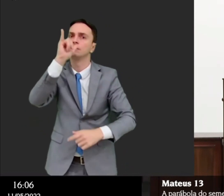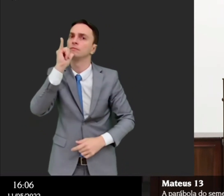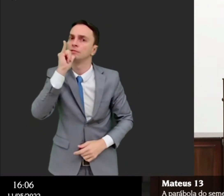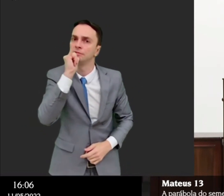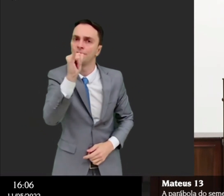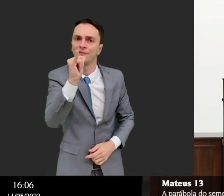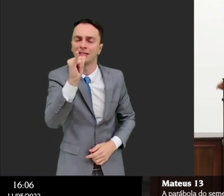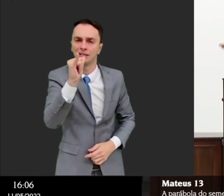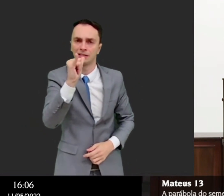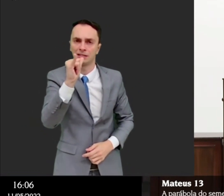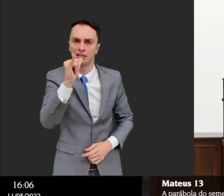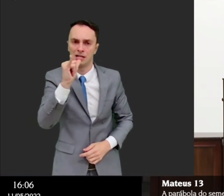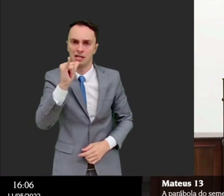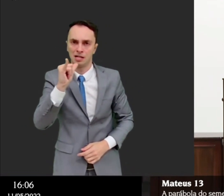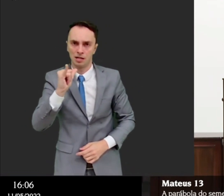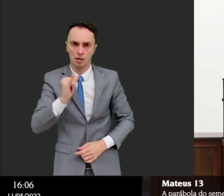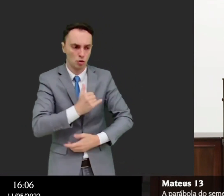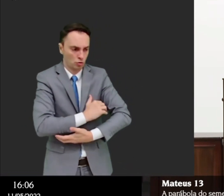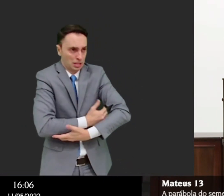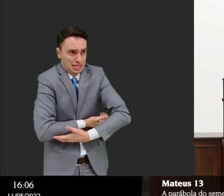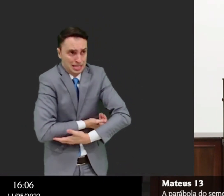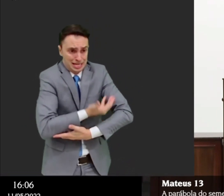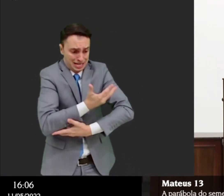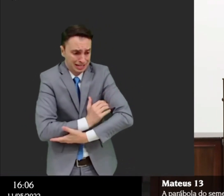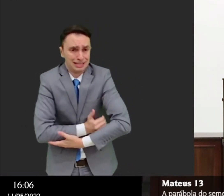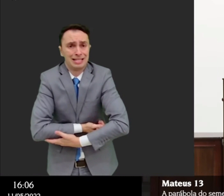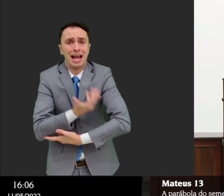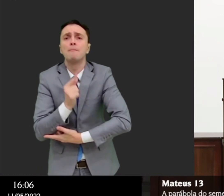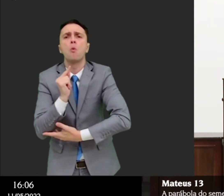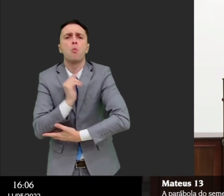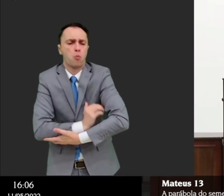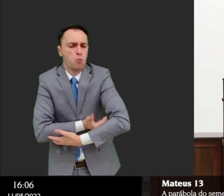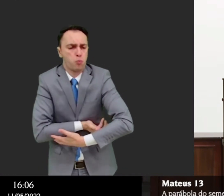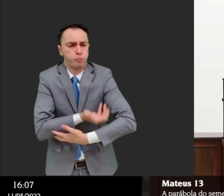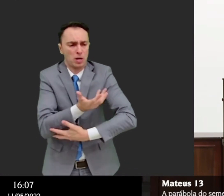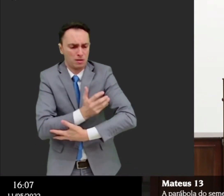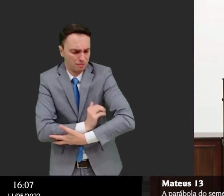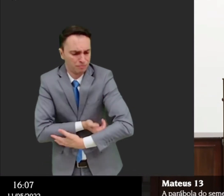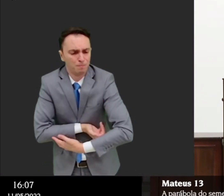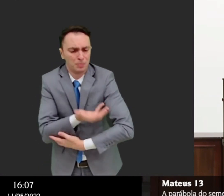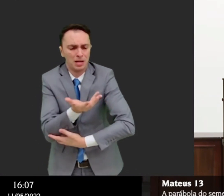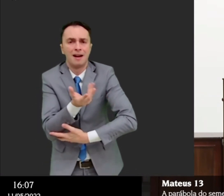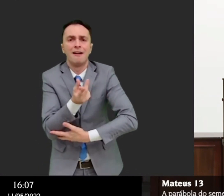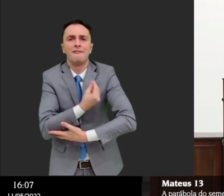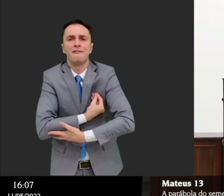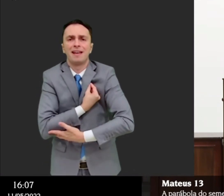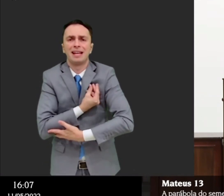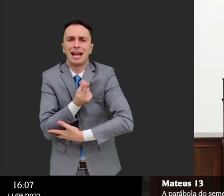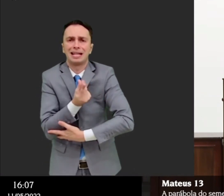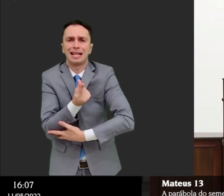O semeador está jogando a semente. Que semente que é? É a semente da vida